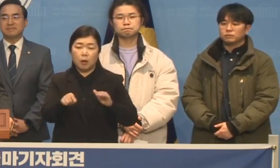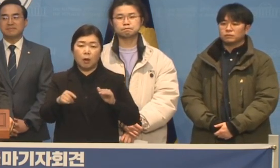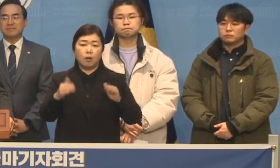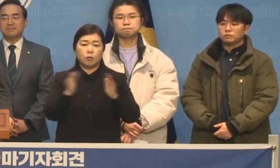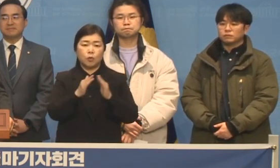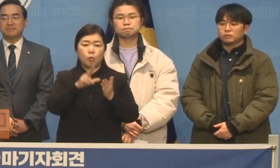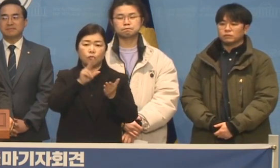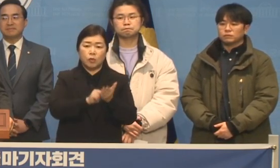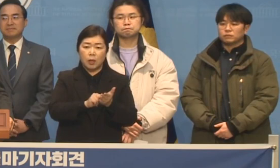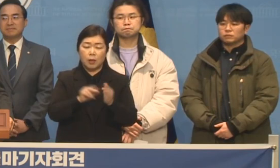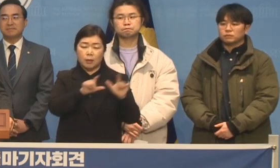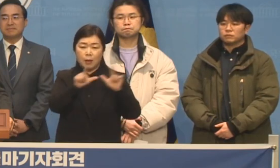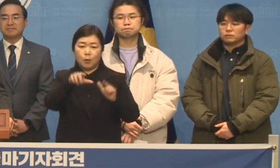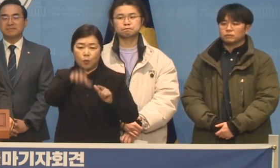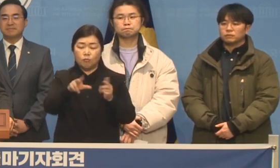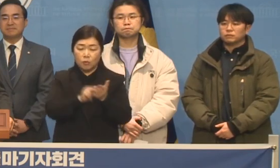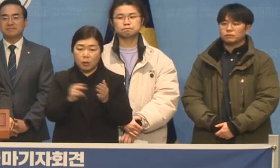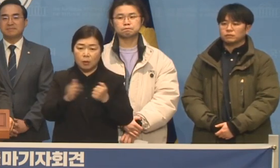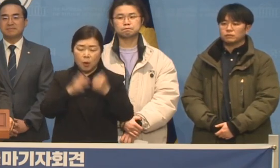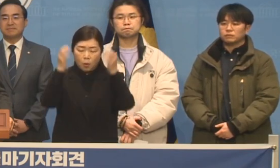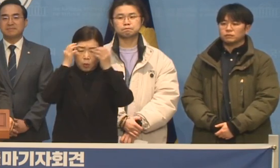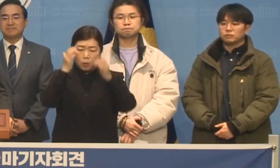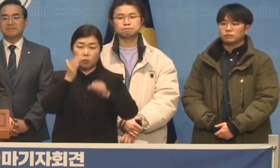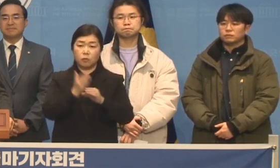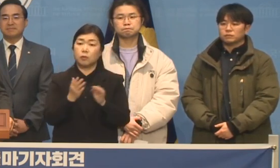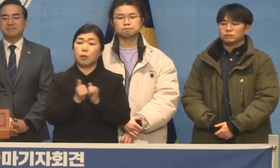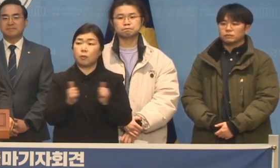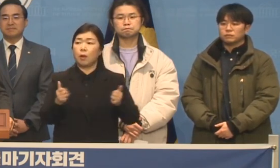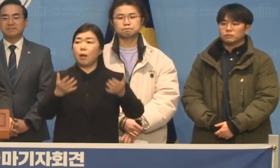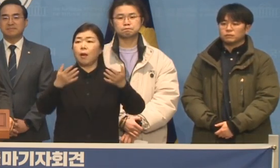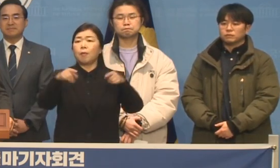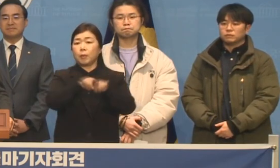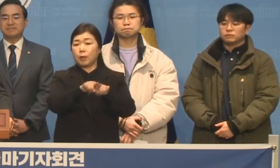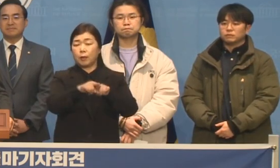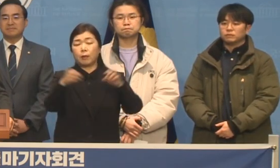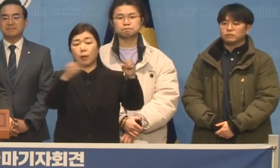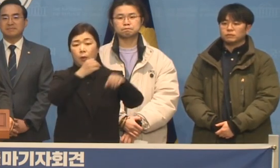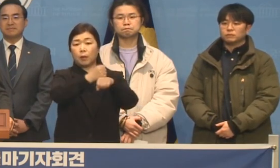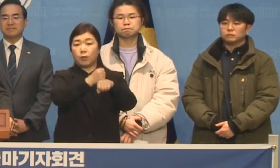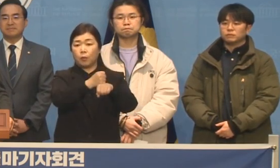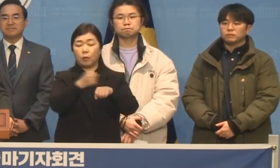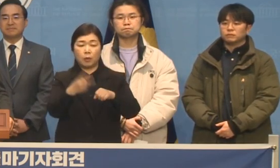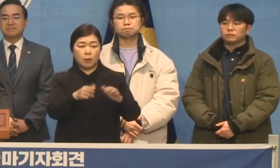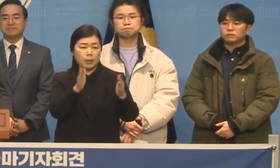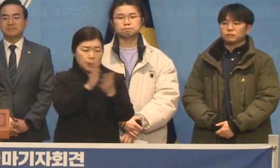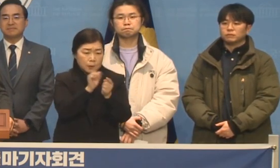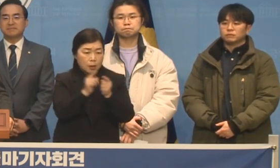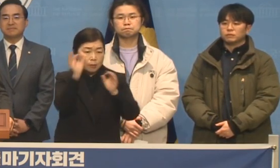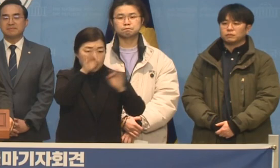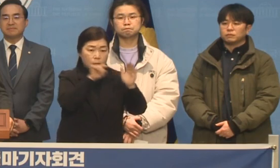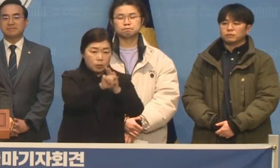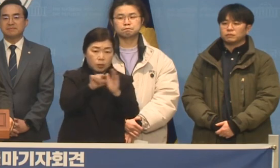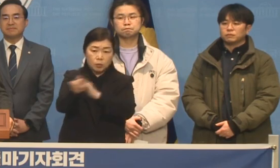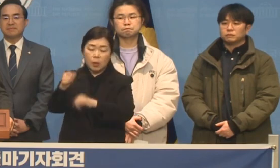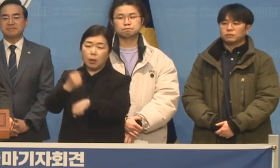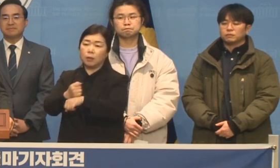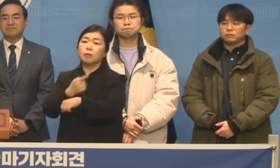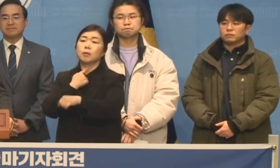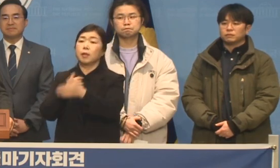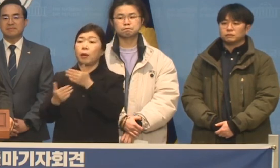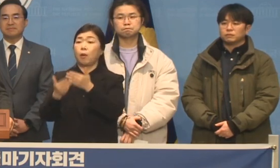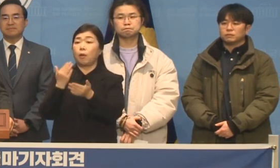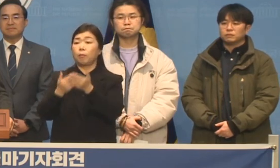있는 수많은 사람들을 함께하고 대화를 나누고 현장에 찾아가고 하는 그런 체험을 바탕으로